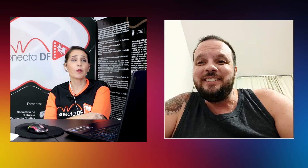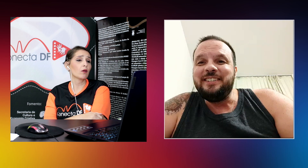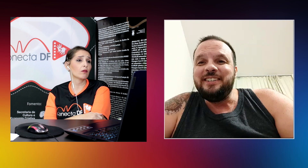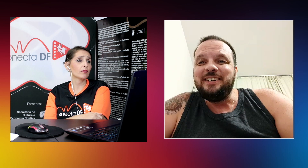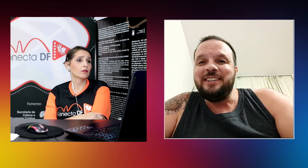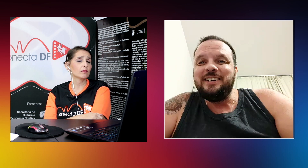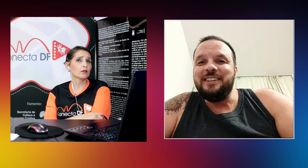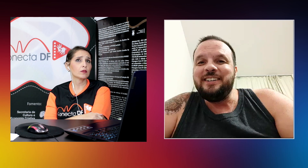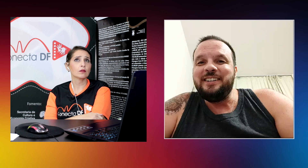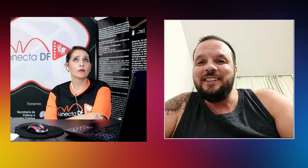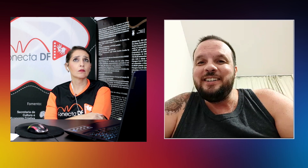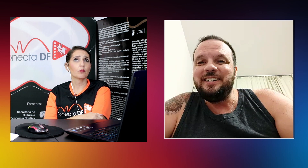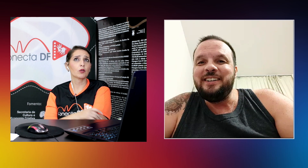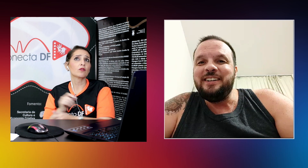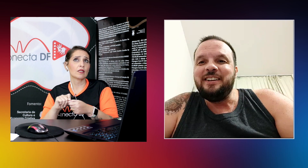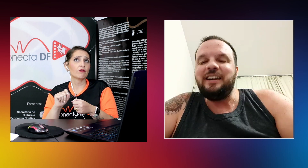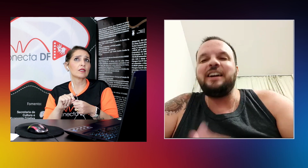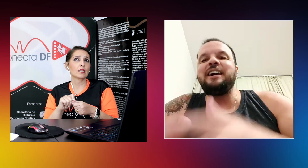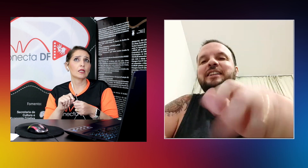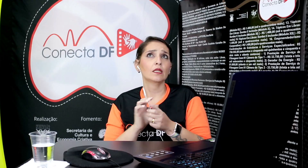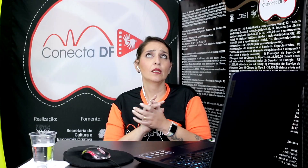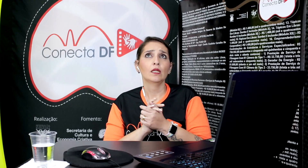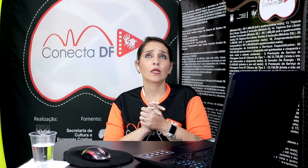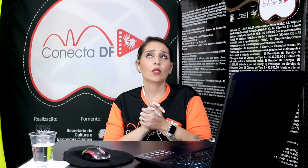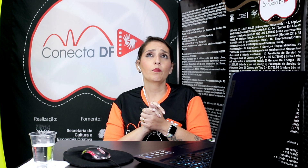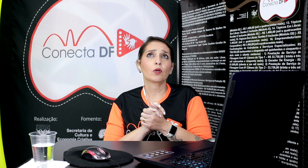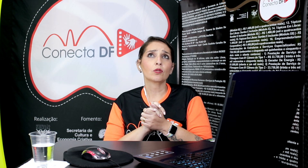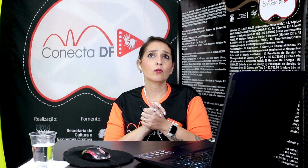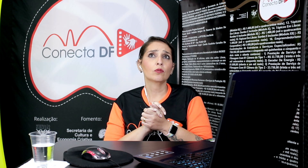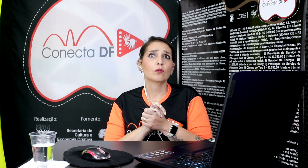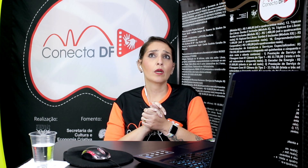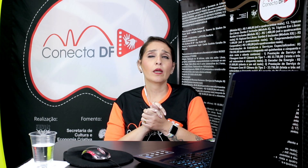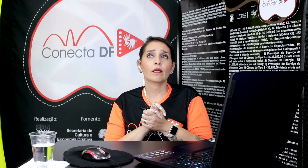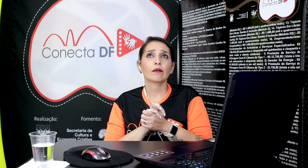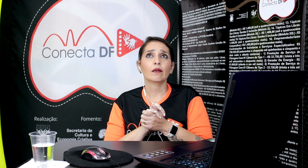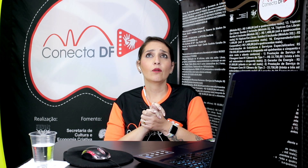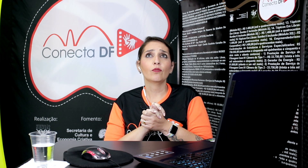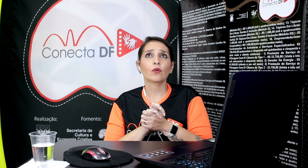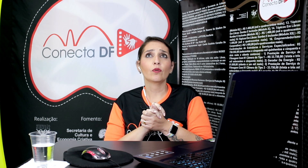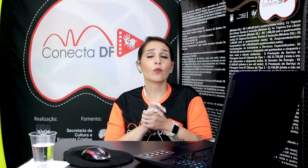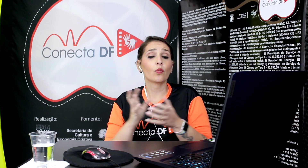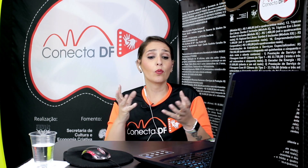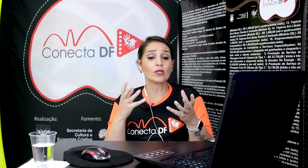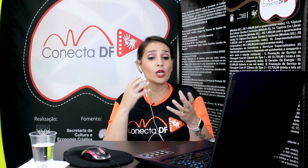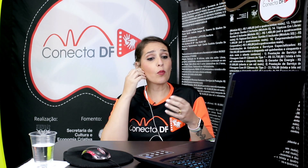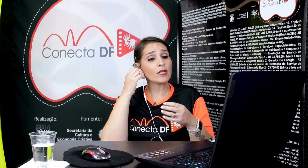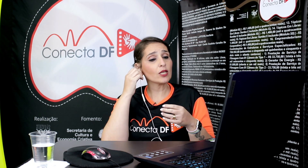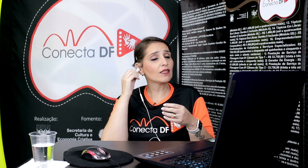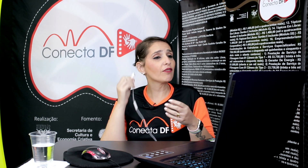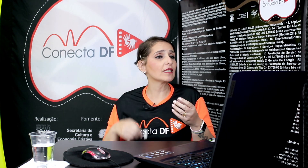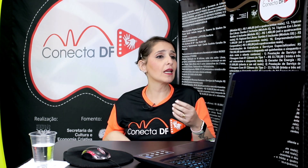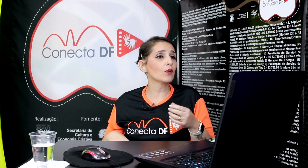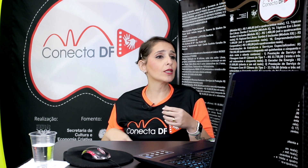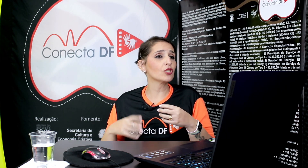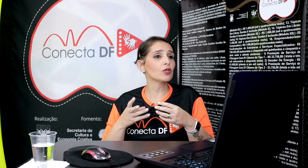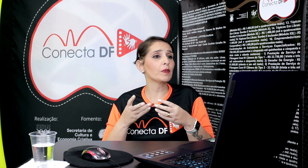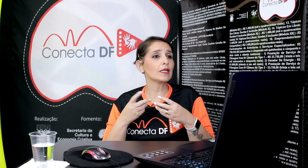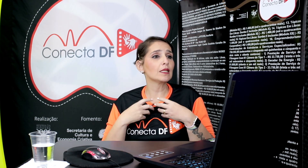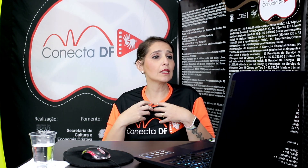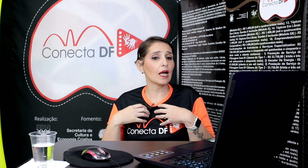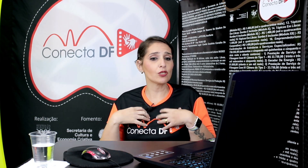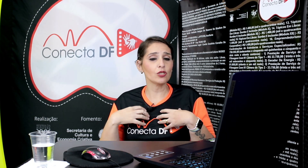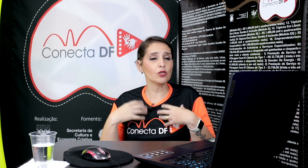Fazer uma prova. Eu posso ter Tá. fazer. Fazer a Eu prova. posso. Eu vou. Geralmente esse fazer é quando a